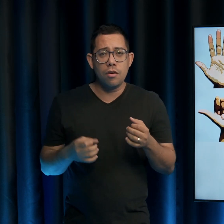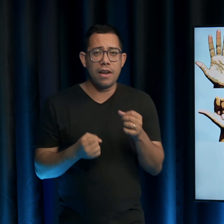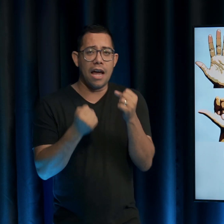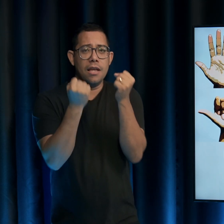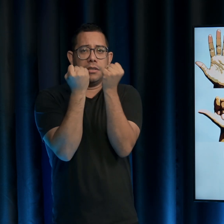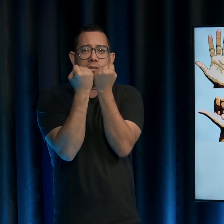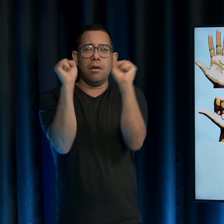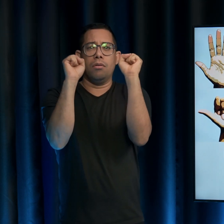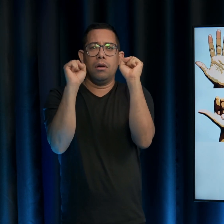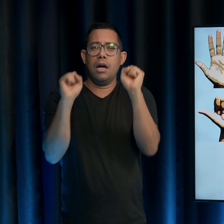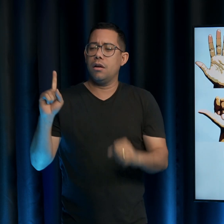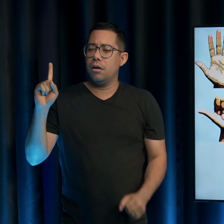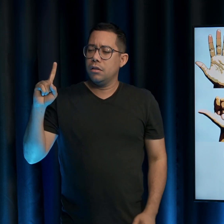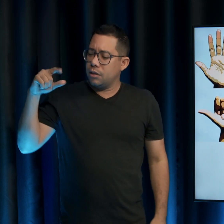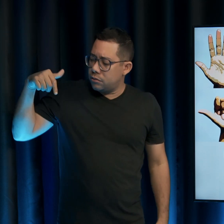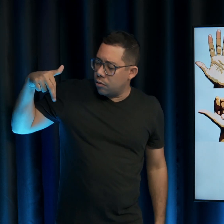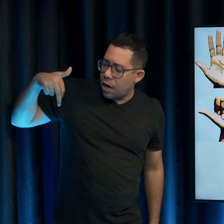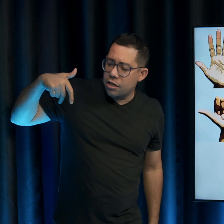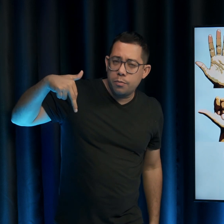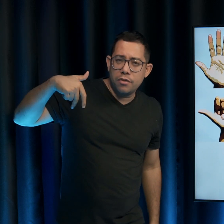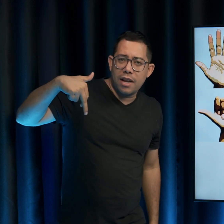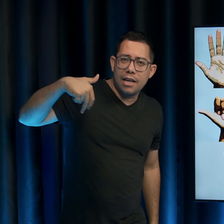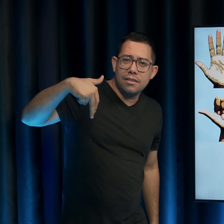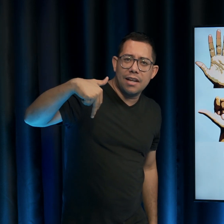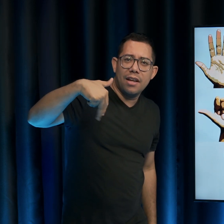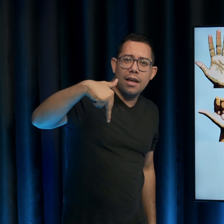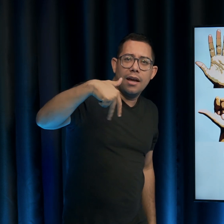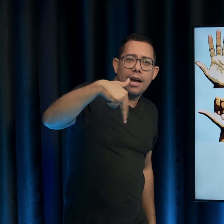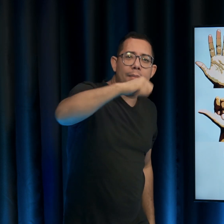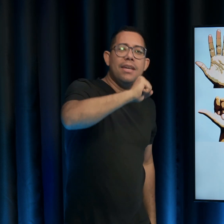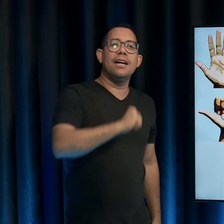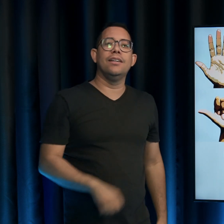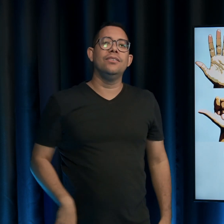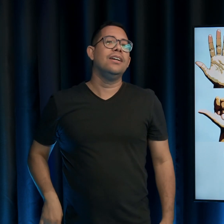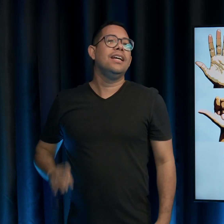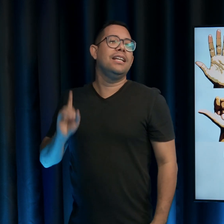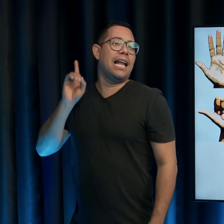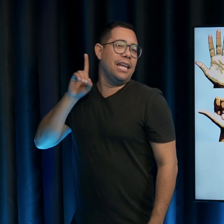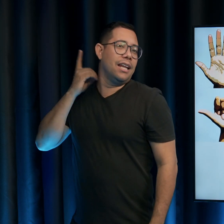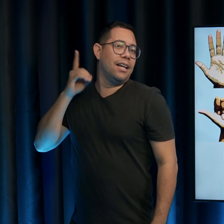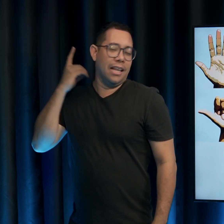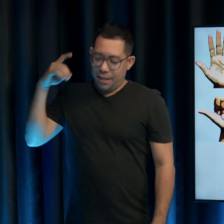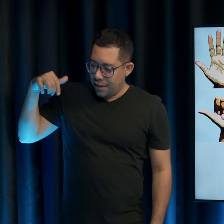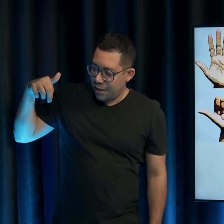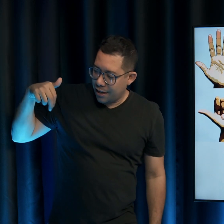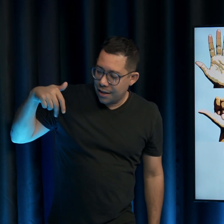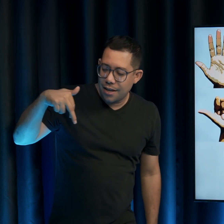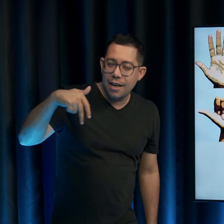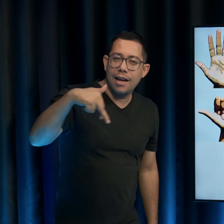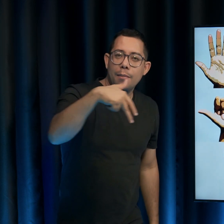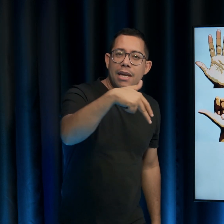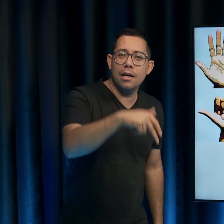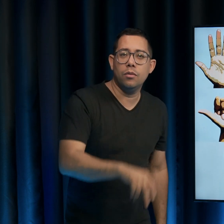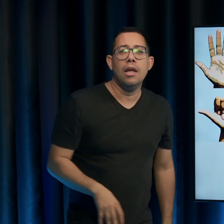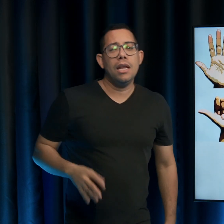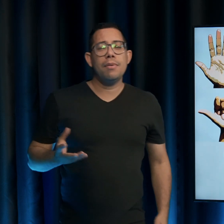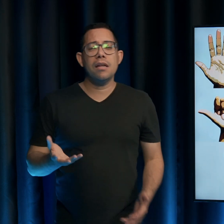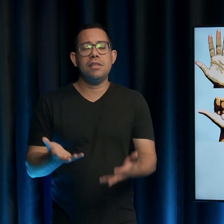falar Sansão, aqui ó, Sansão, a gente pode falar que ele estava caminhando. E Dalila? Caminhando. Lembrando que sempre